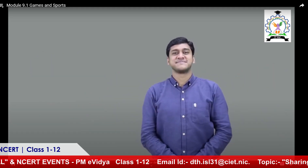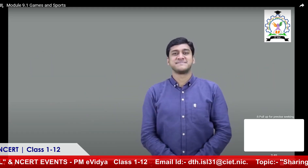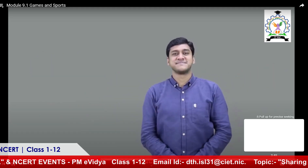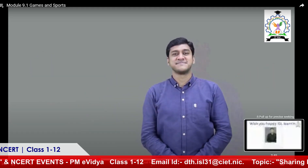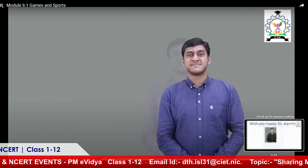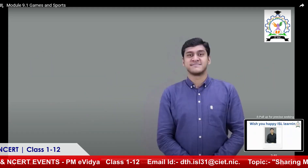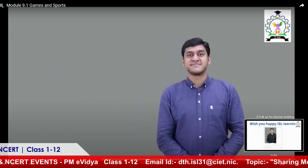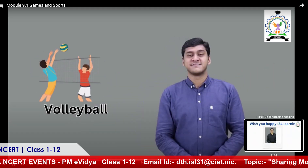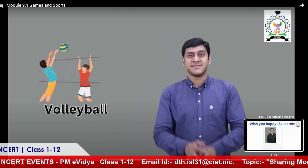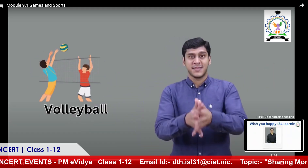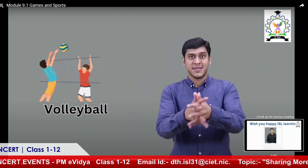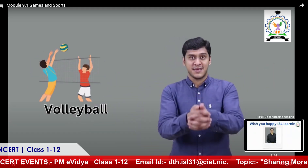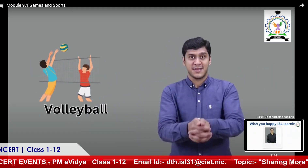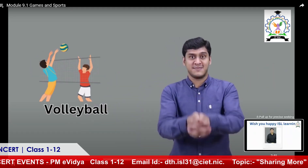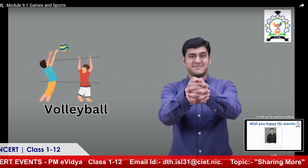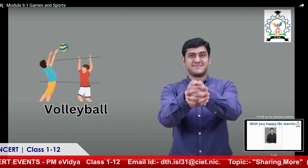ही है।